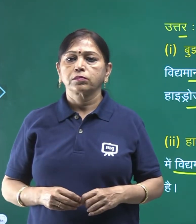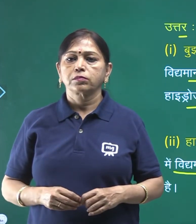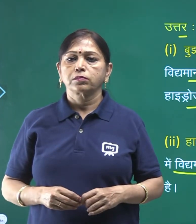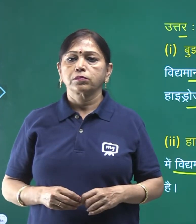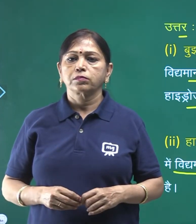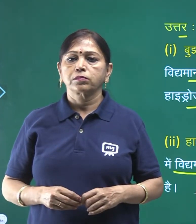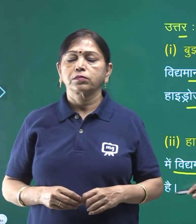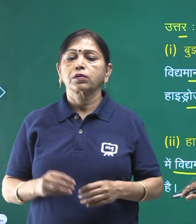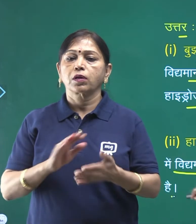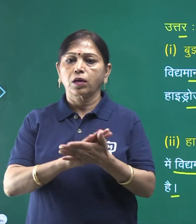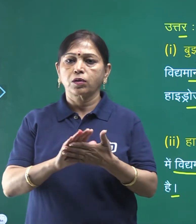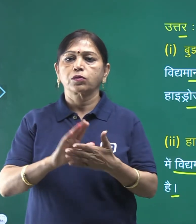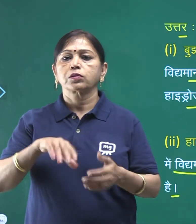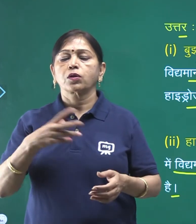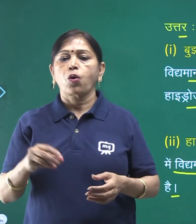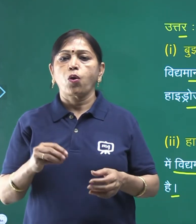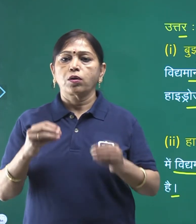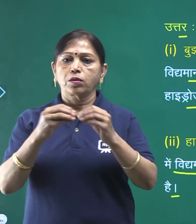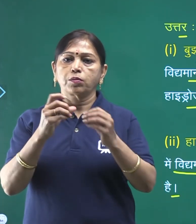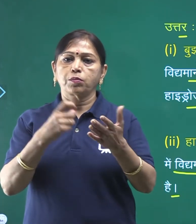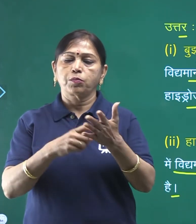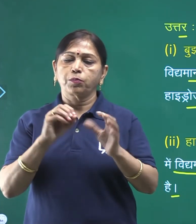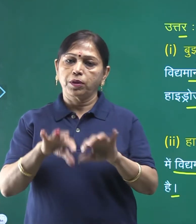हाइड्रोजन में ब्रोमीन है